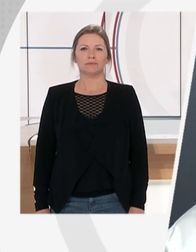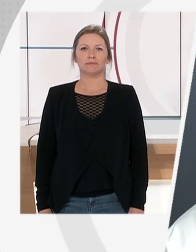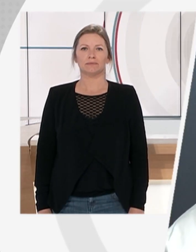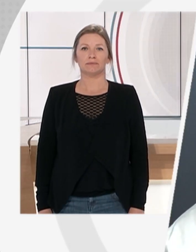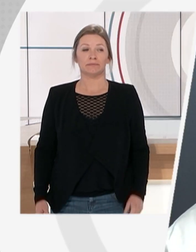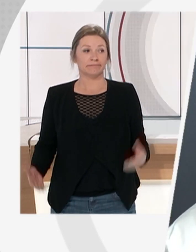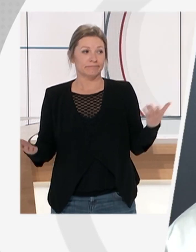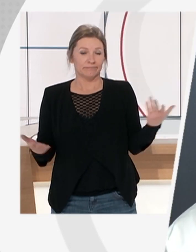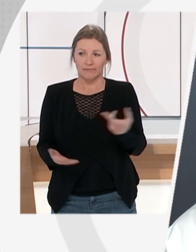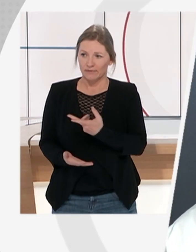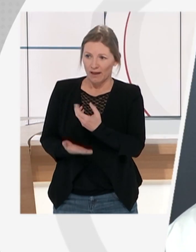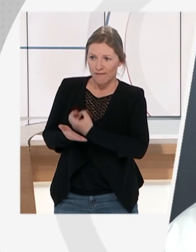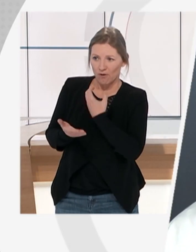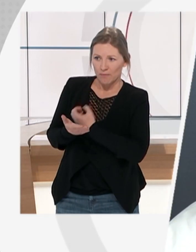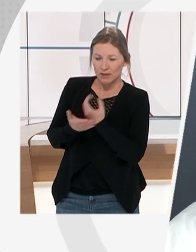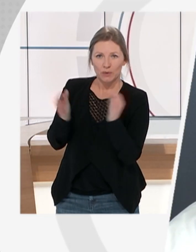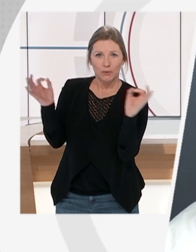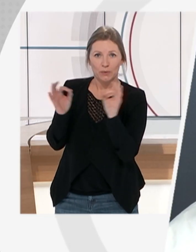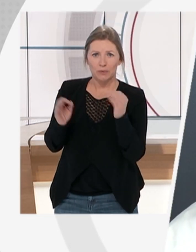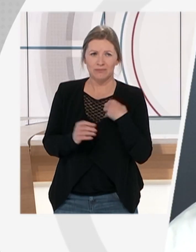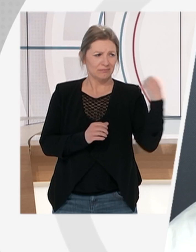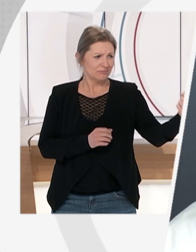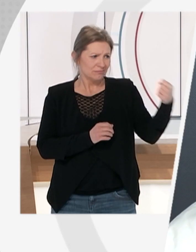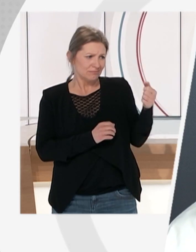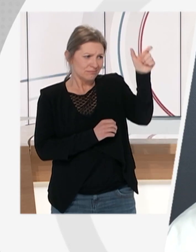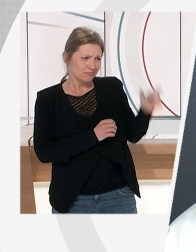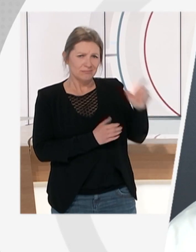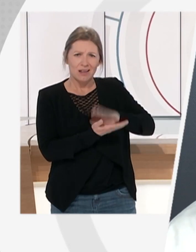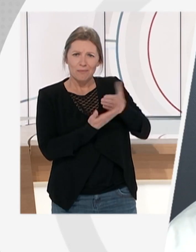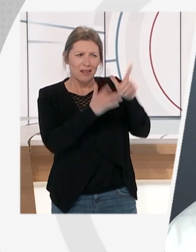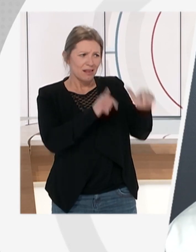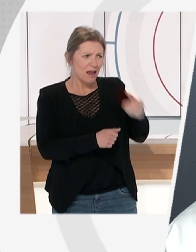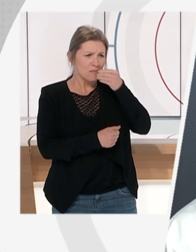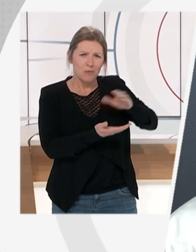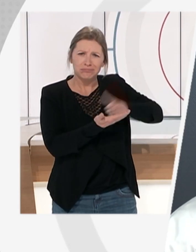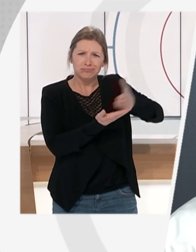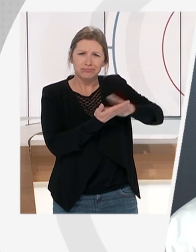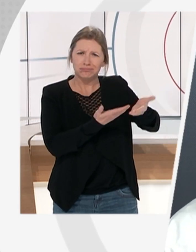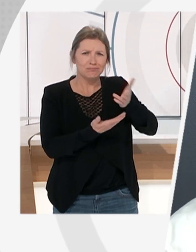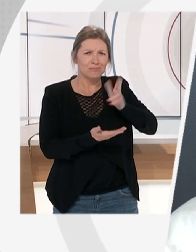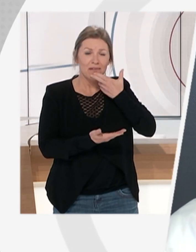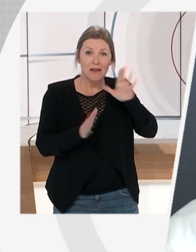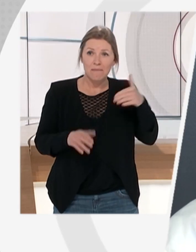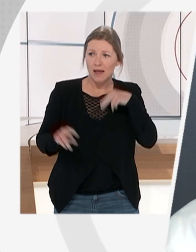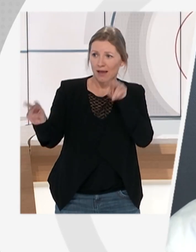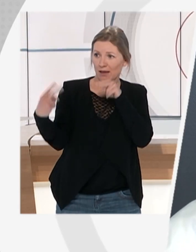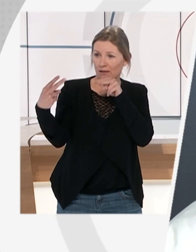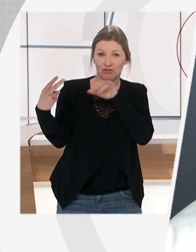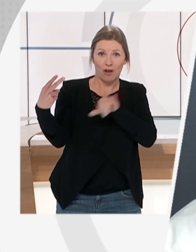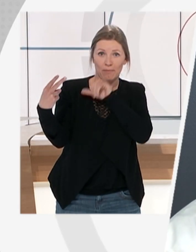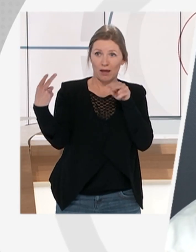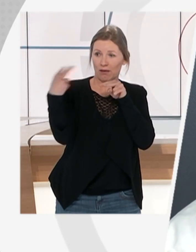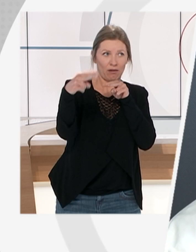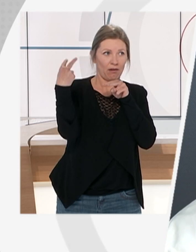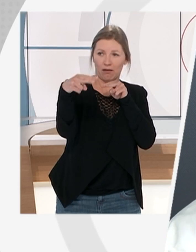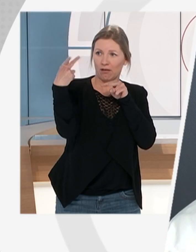Il y avait des informations qui me manquaient. L'interprète, c'était parfait, traduisait parfaitement. Mais concrètement, le patient, il ne vous regarde pas parce qu'il regarde l'interprète. Ça,